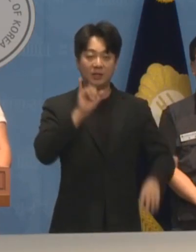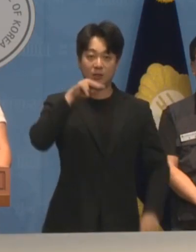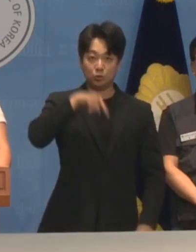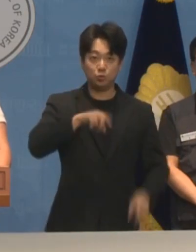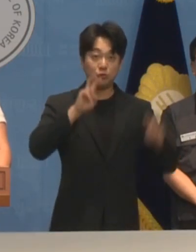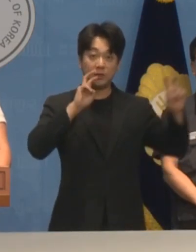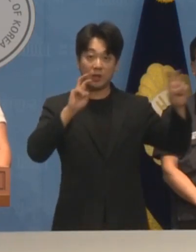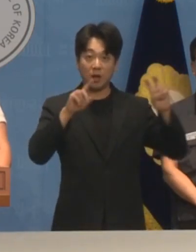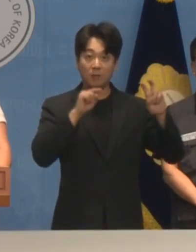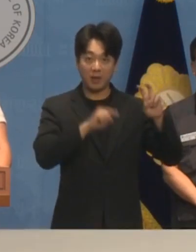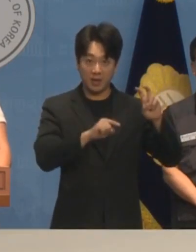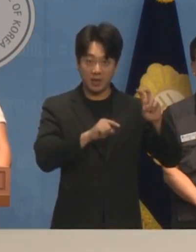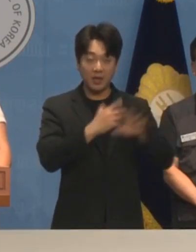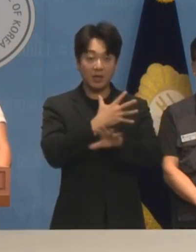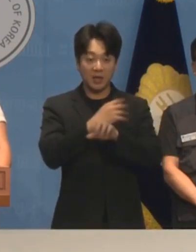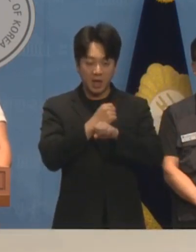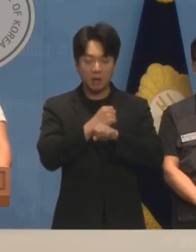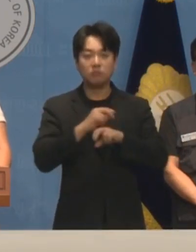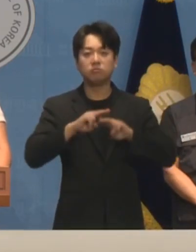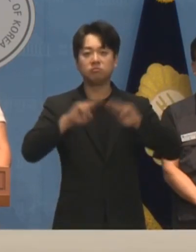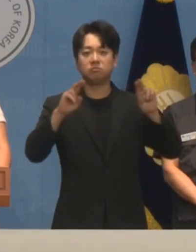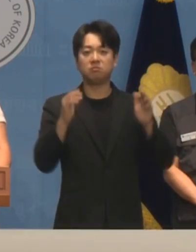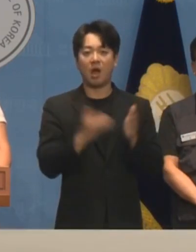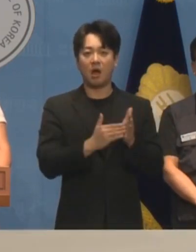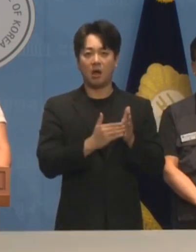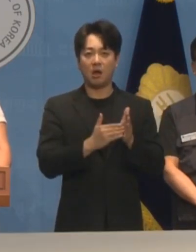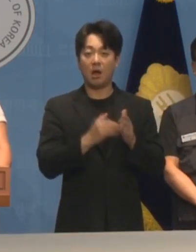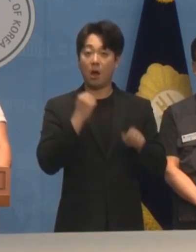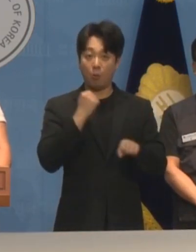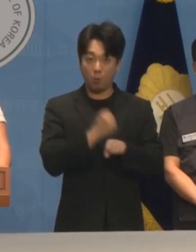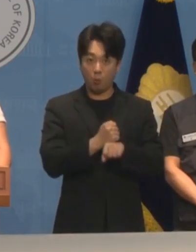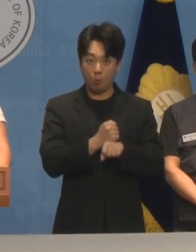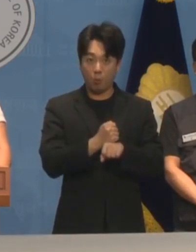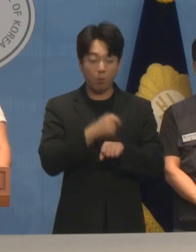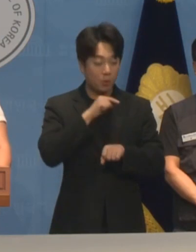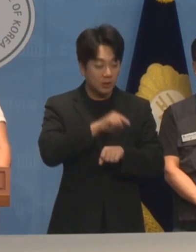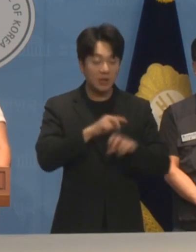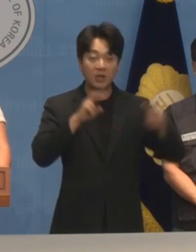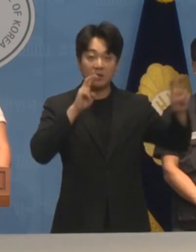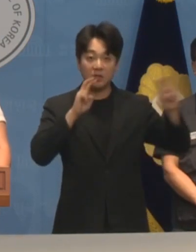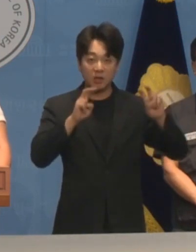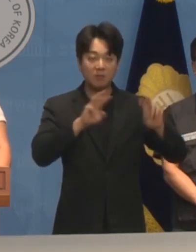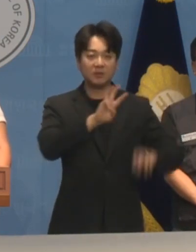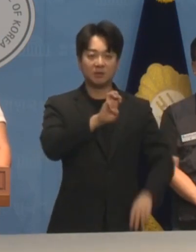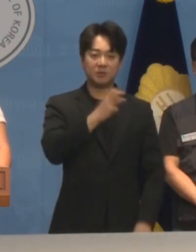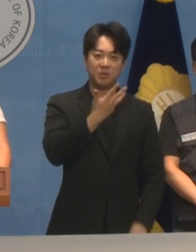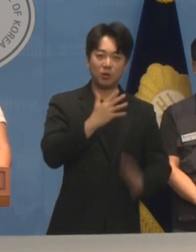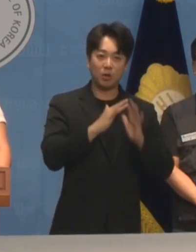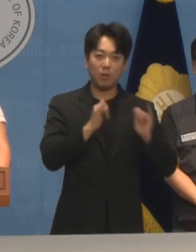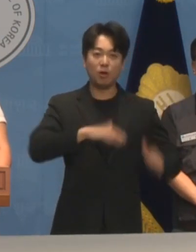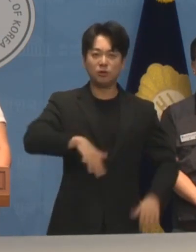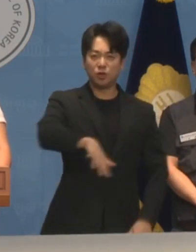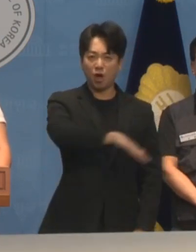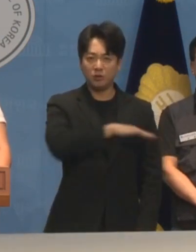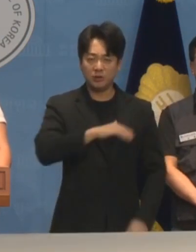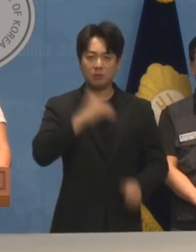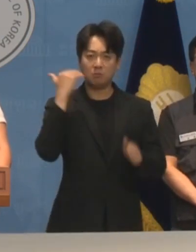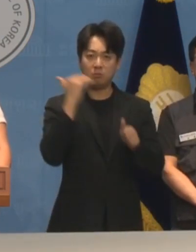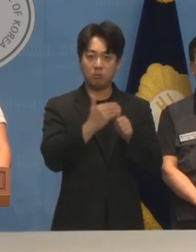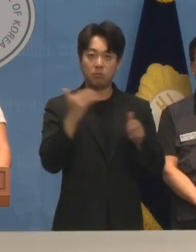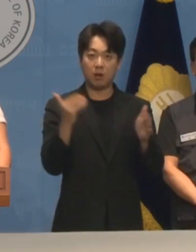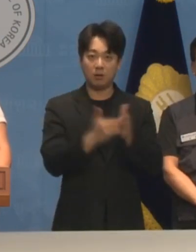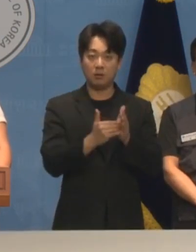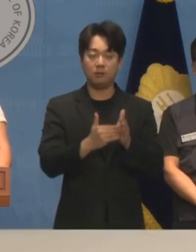9월 30일자로 종료하고 이수기업에서 일하고 있는 하청 노동자 전원을 고용승계 없이 정리하겠다고